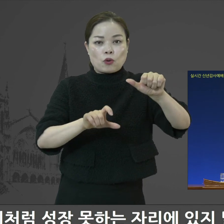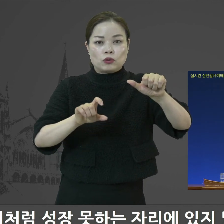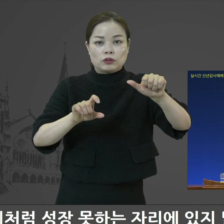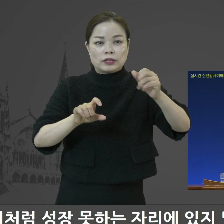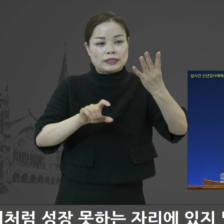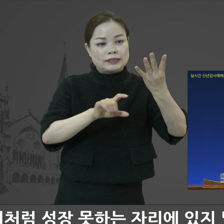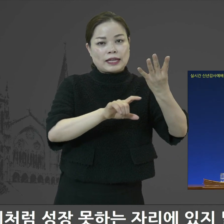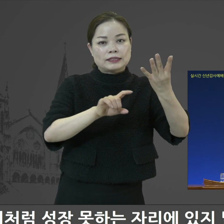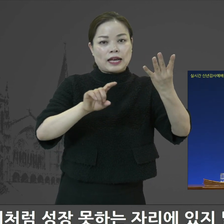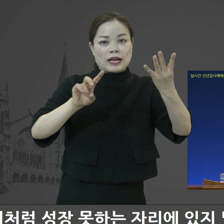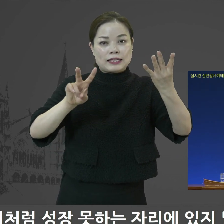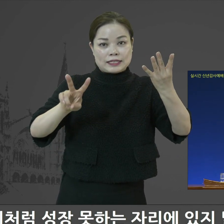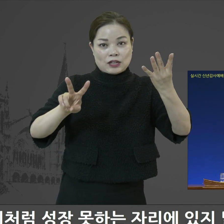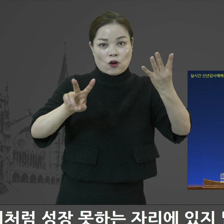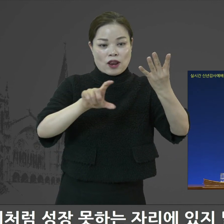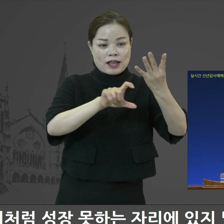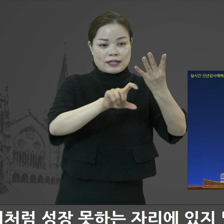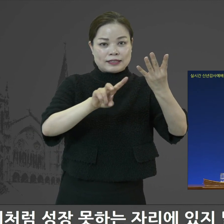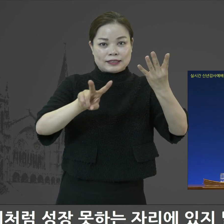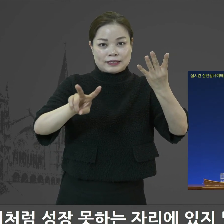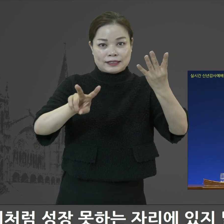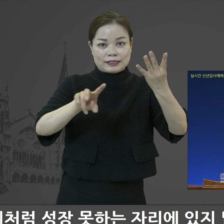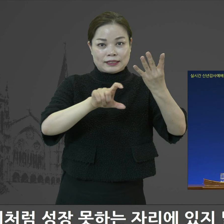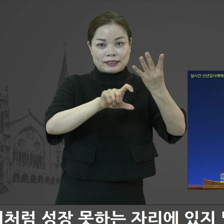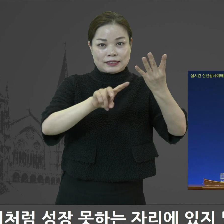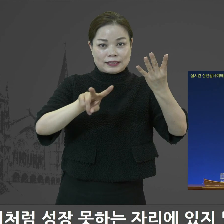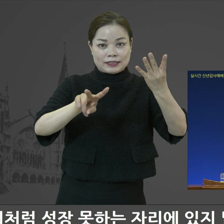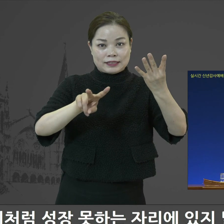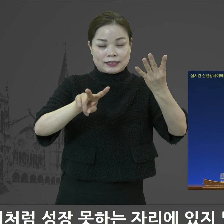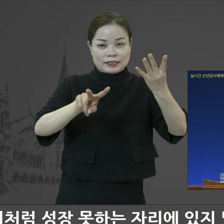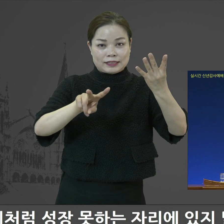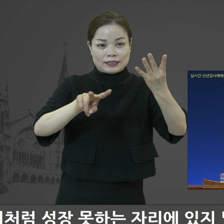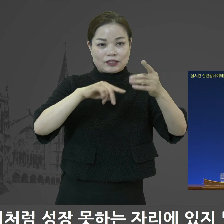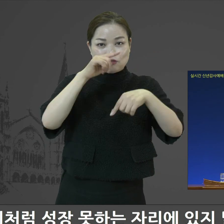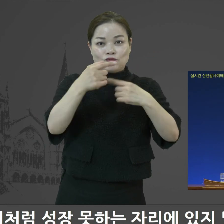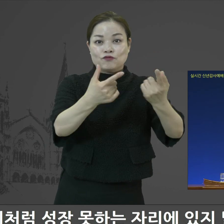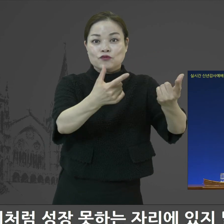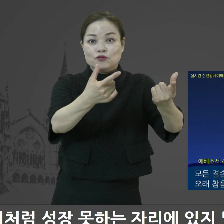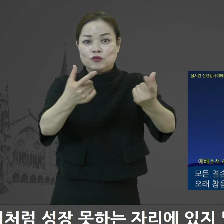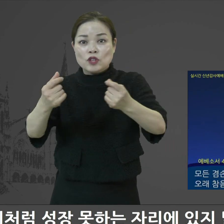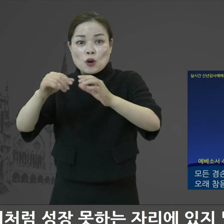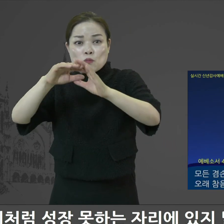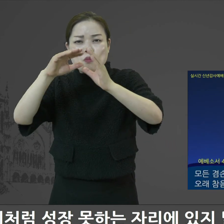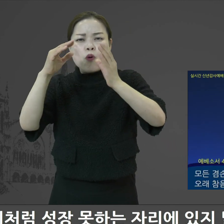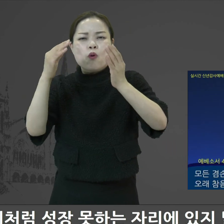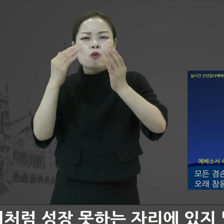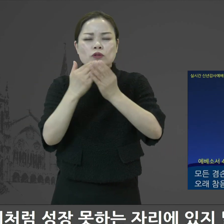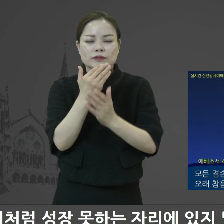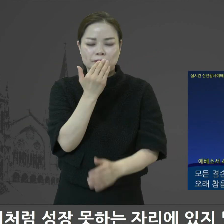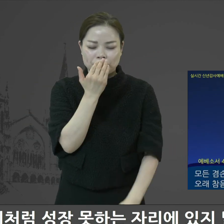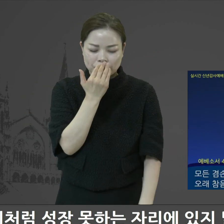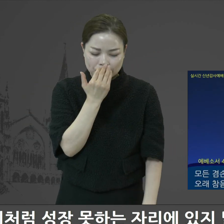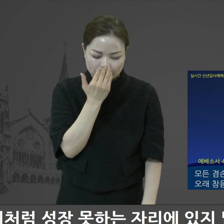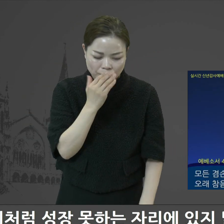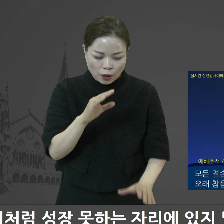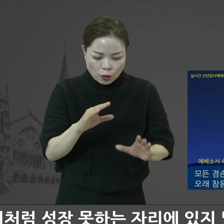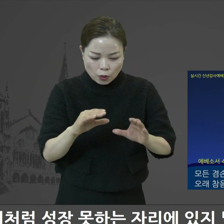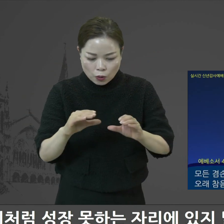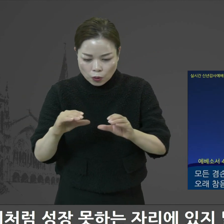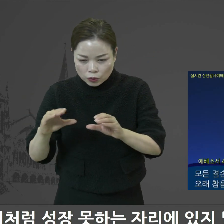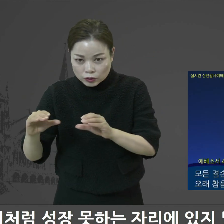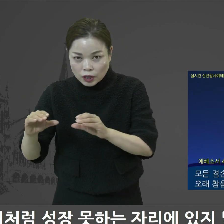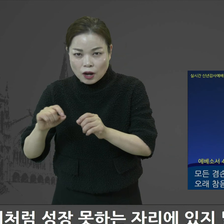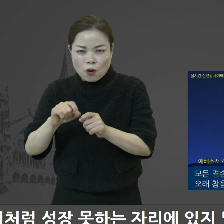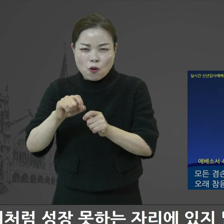4장 2절을 보시기 바랍니다. 4장 2절 찾으셨나요? 같이 읽습니다. 모든 겸손과 온유로